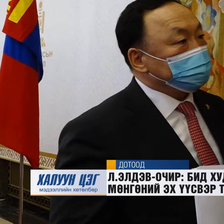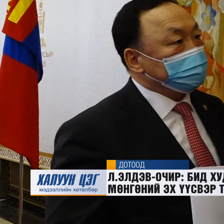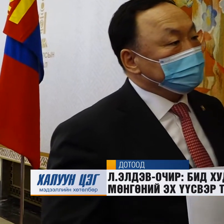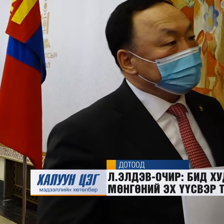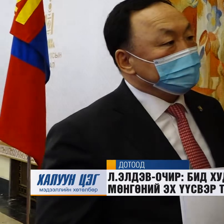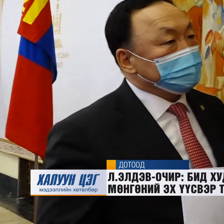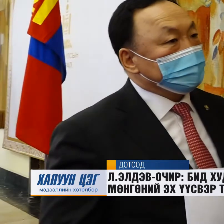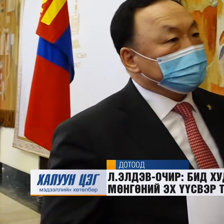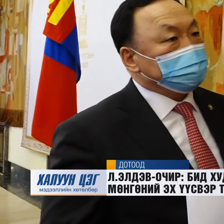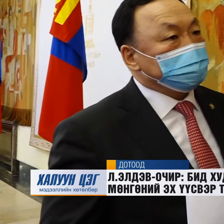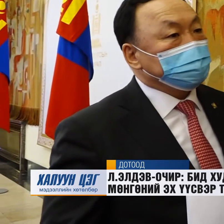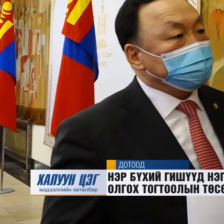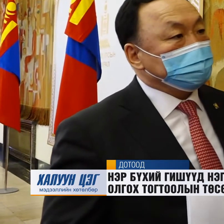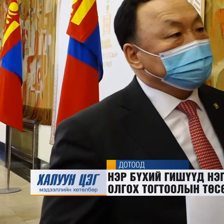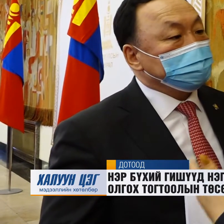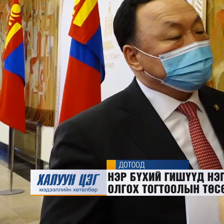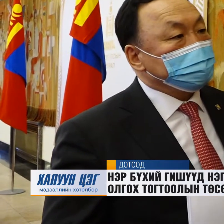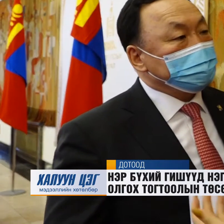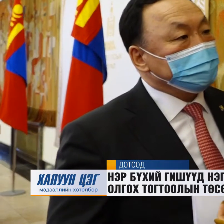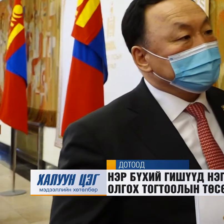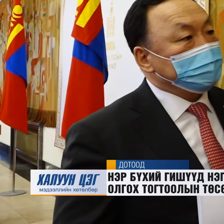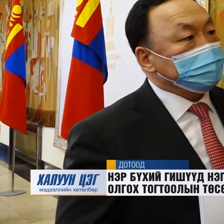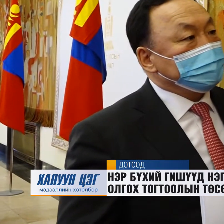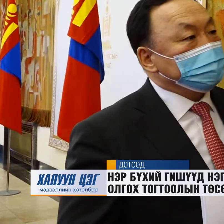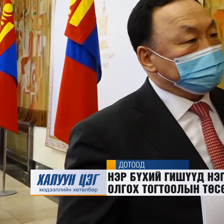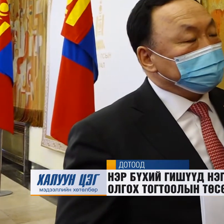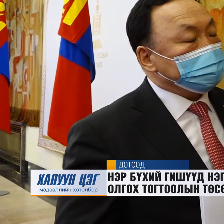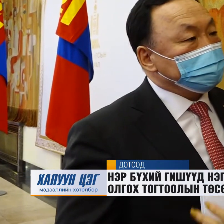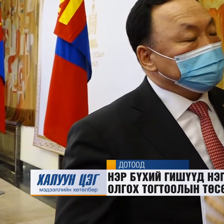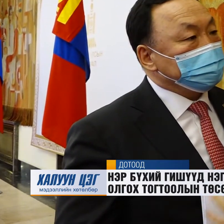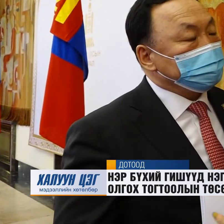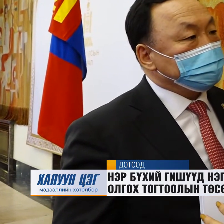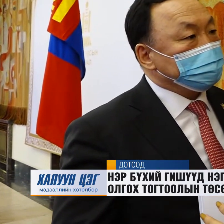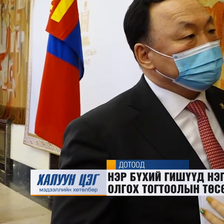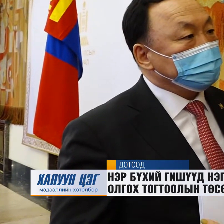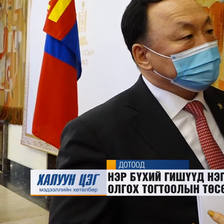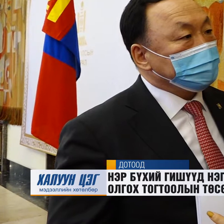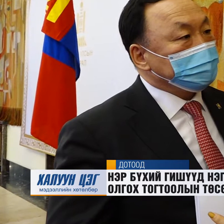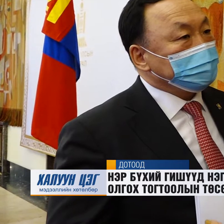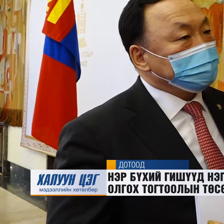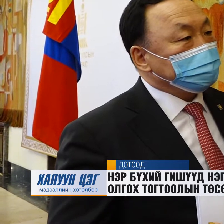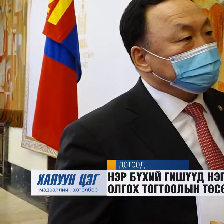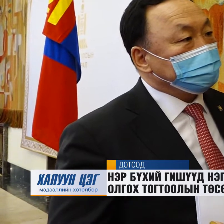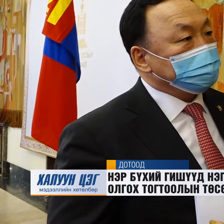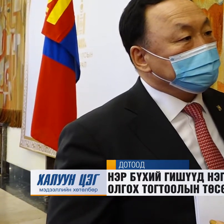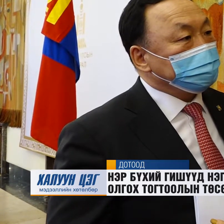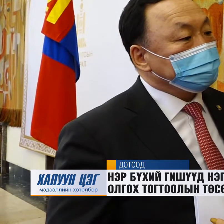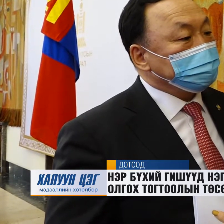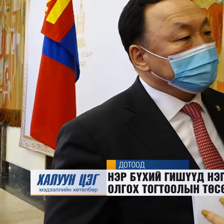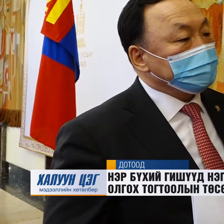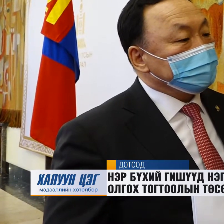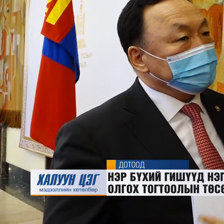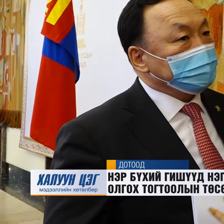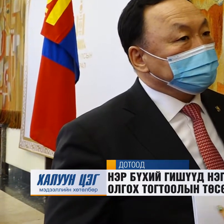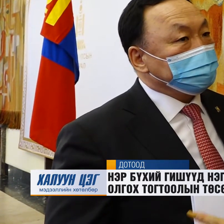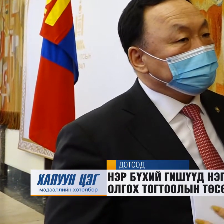кг ноолор нэг 70 орчим мянган төгрөгтэй байх нь үү гэдэг энэ та бүхний мэдээлэлээс харлаа л да. Магадгүй энэ зах зээлийн ханш нь бүр доошоогоо 20-30 мянган төгрөгт унчих уу?